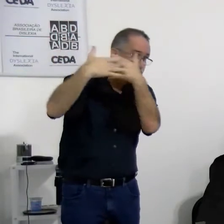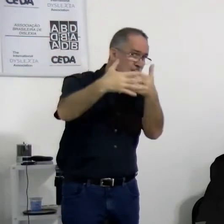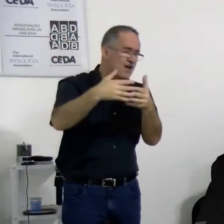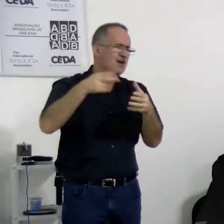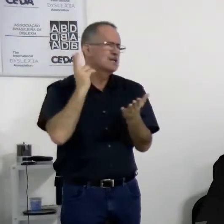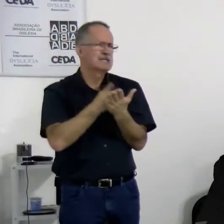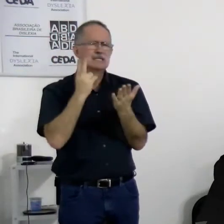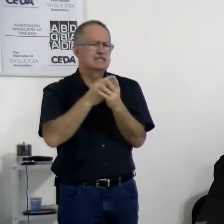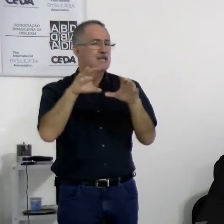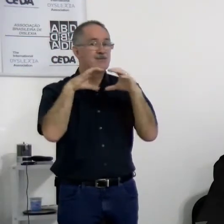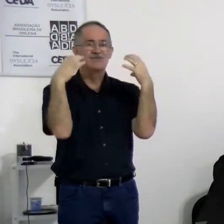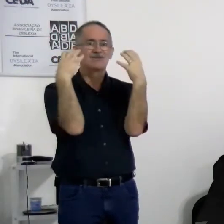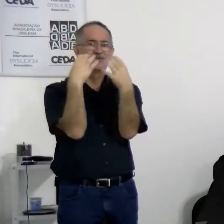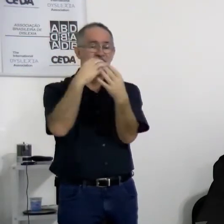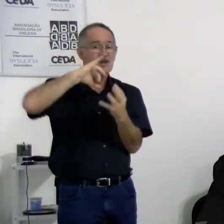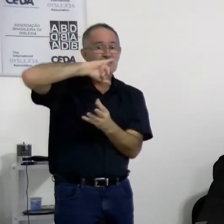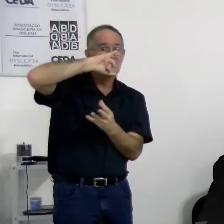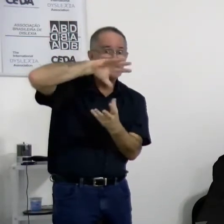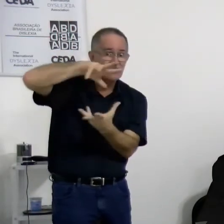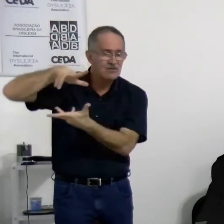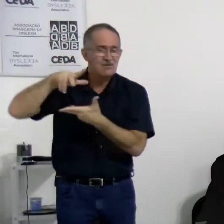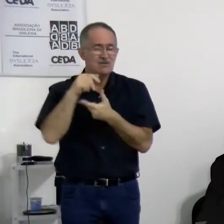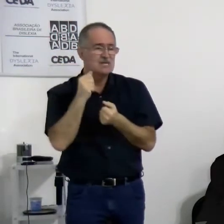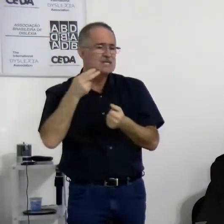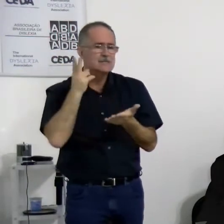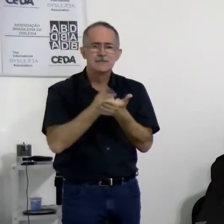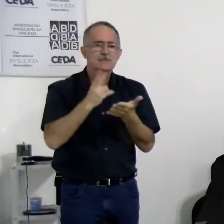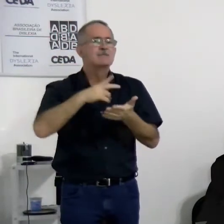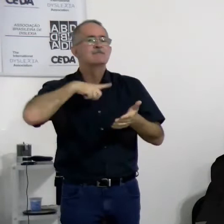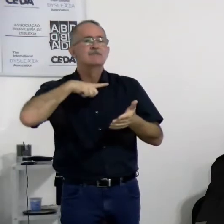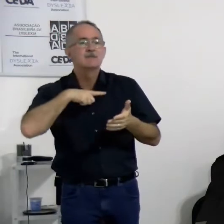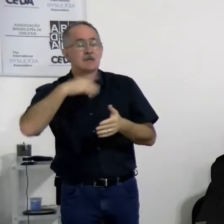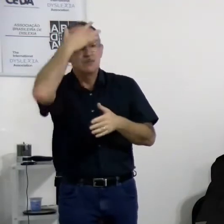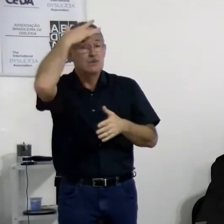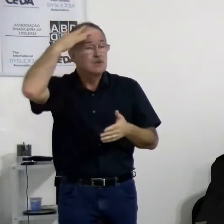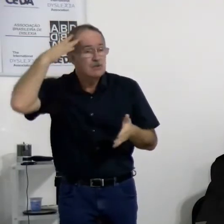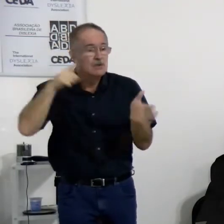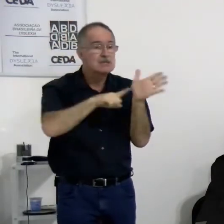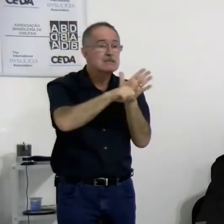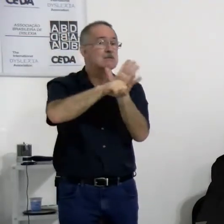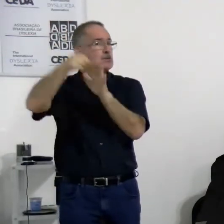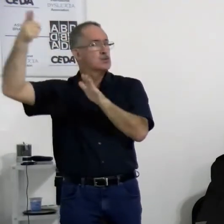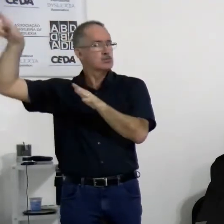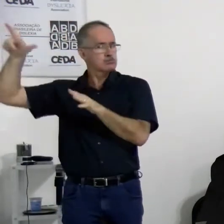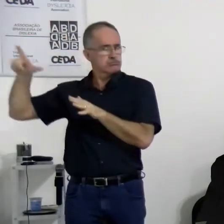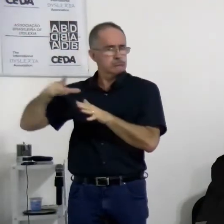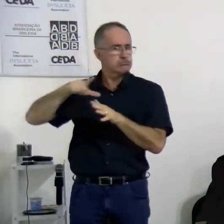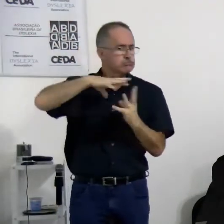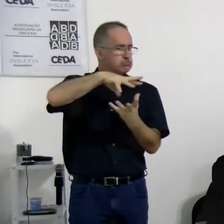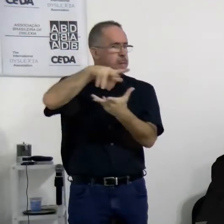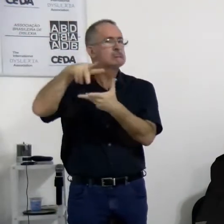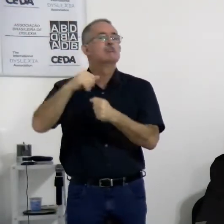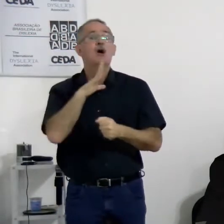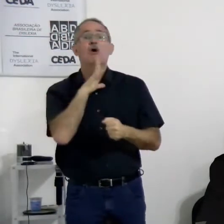Charles, de diversos pesquisadores que trabalham lá e em outros lugares. Então, eles conhecem bastante a